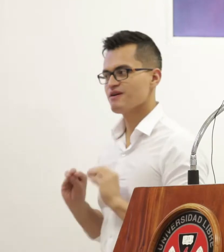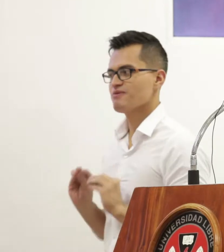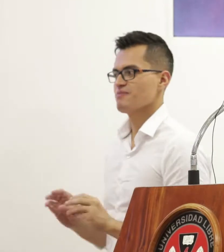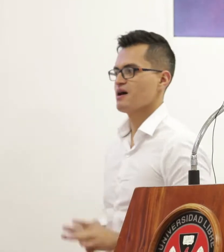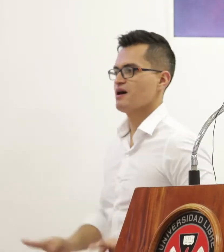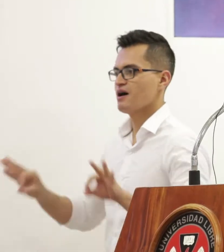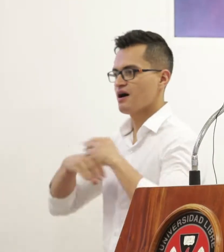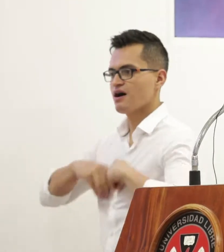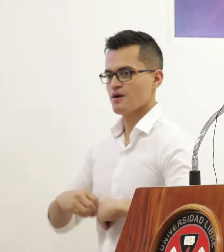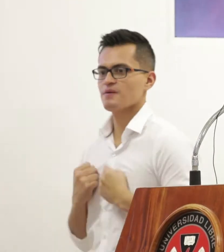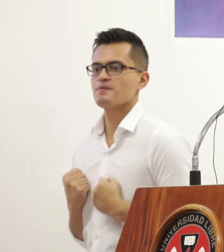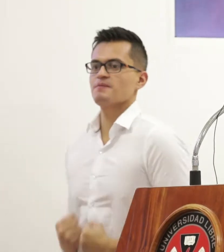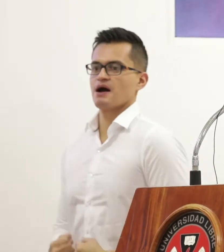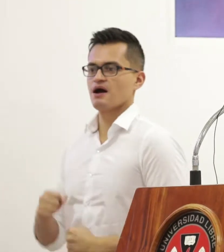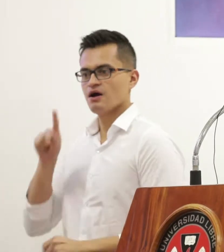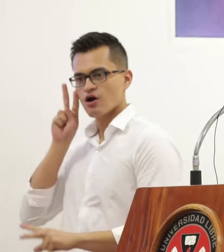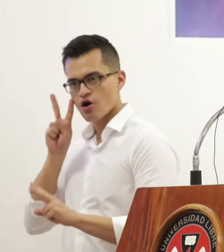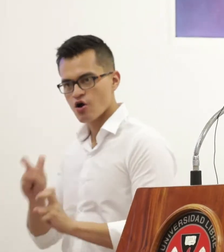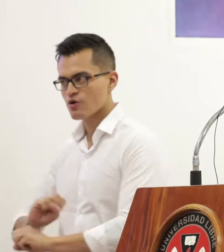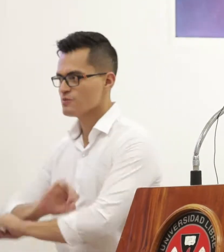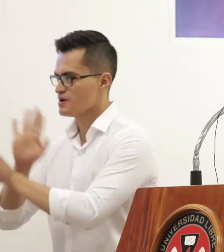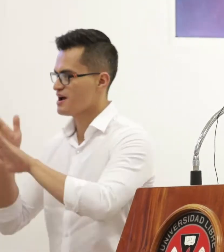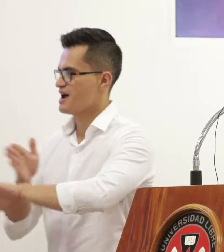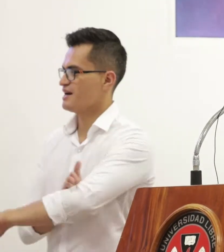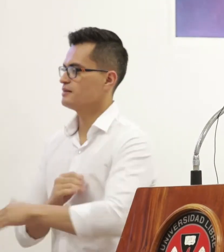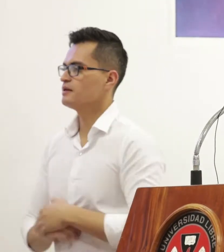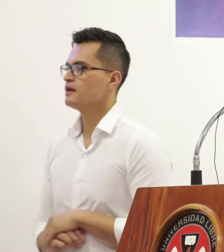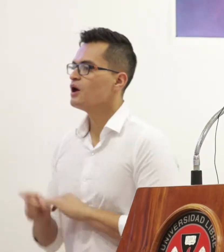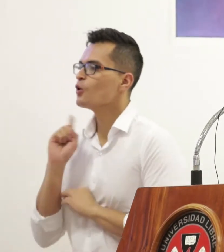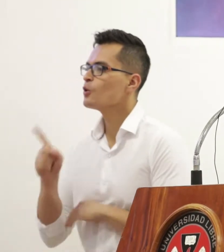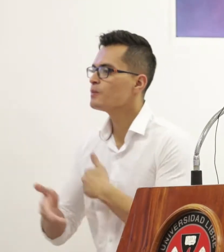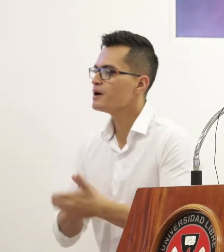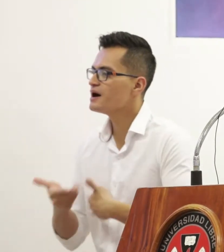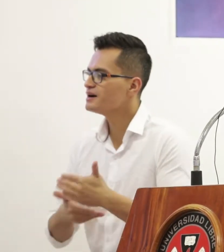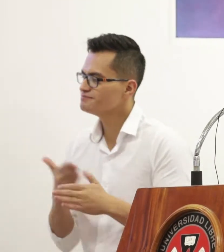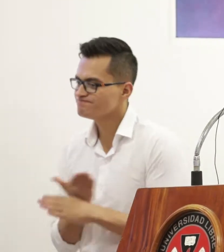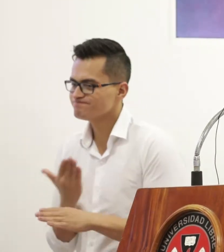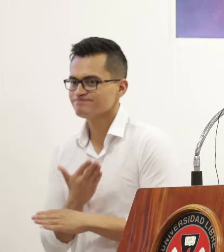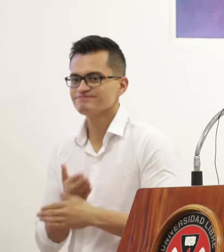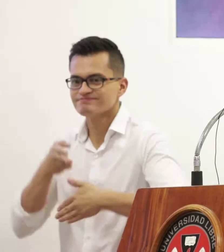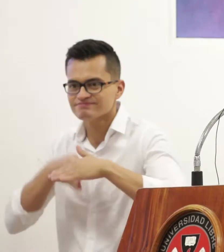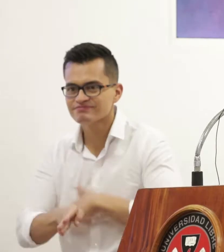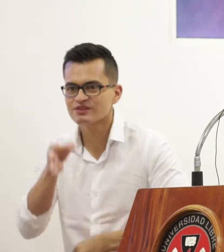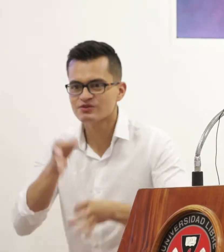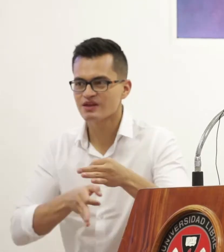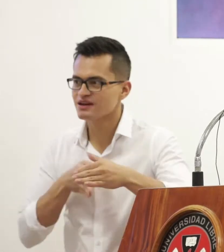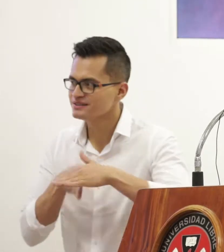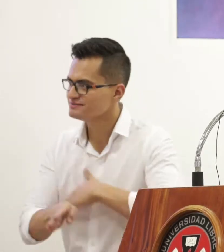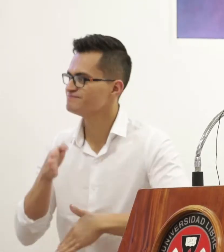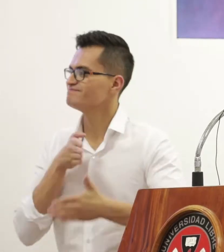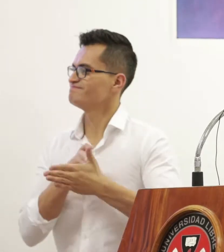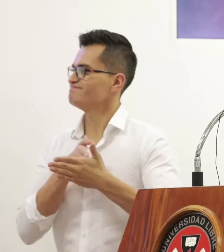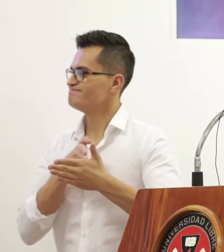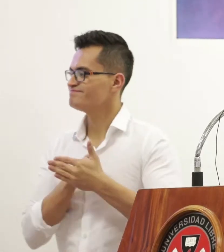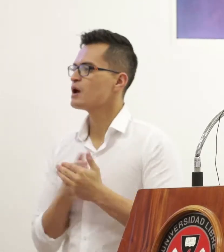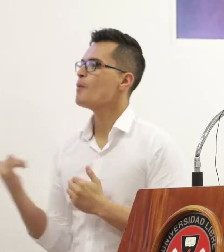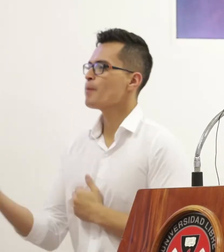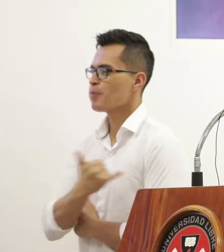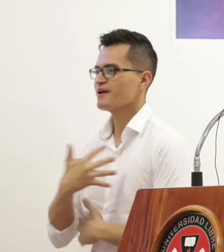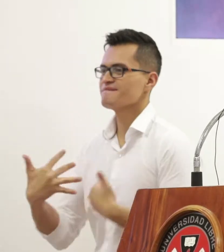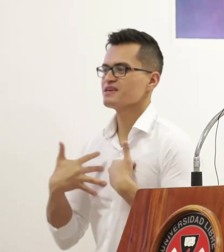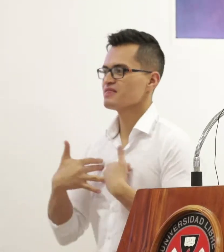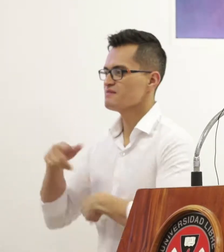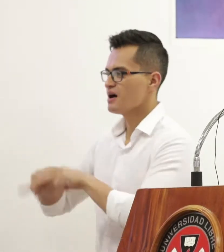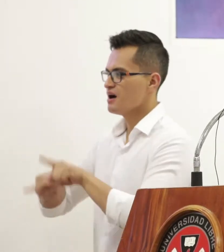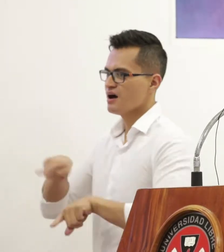precisamente las investigaciones. Porque el problema es de acceso a la justicia, y lo saben todos los que han sido víctimas o las que han